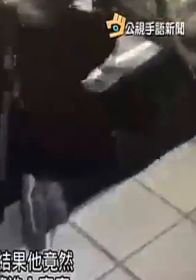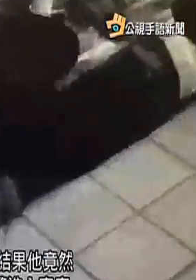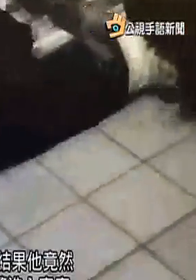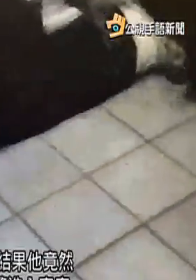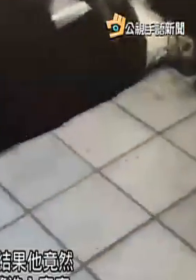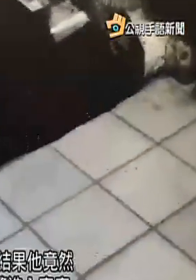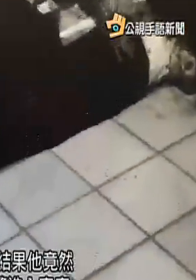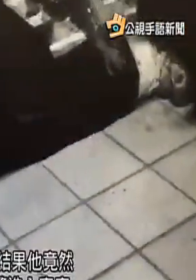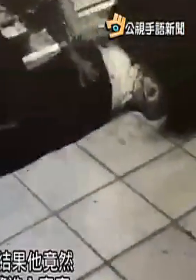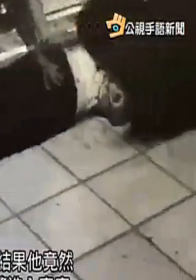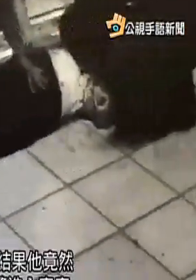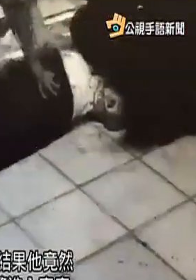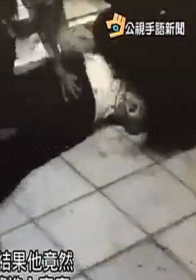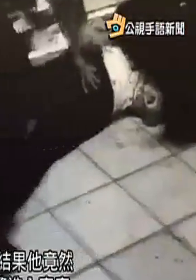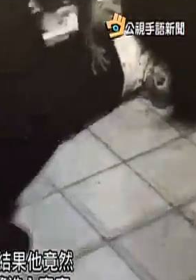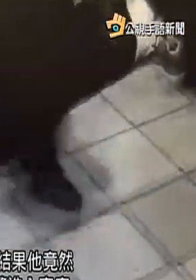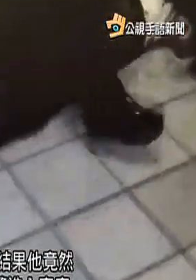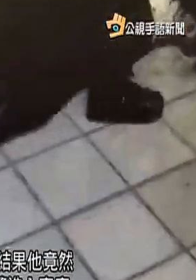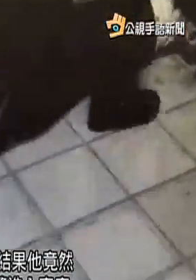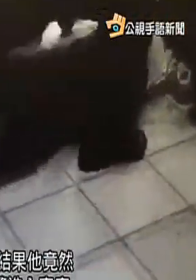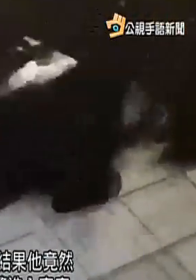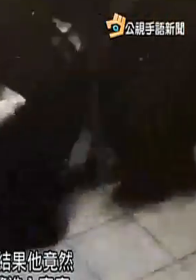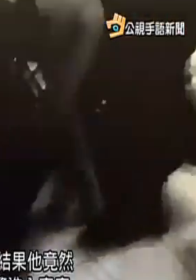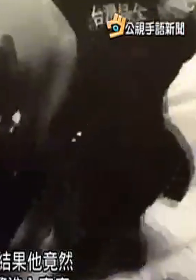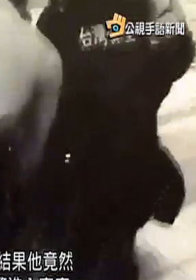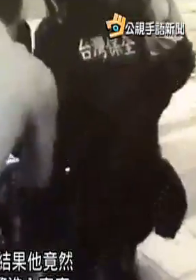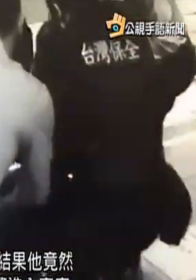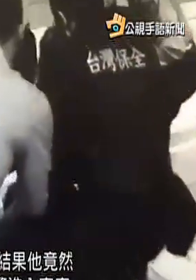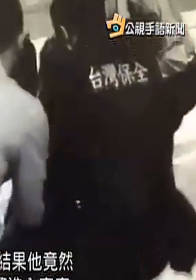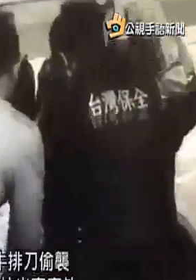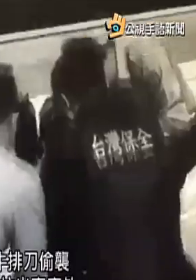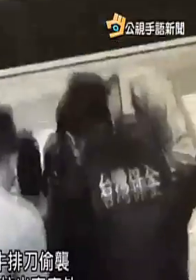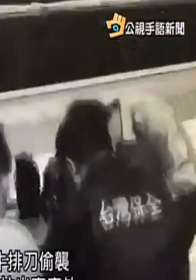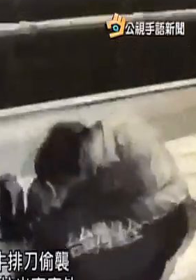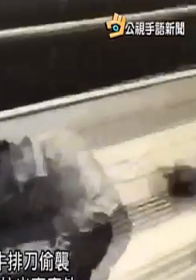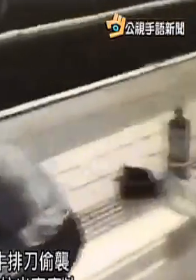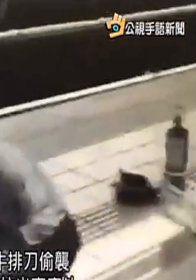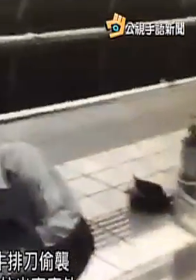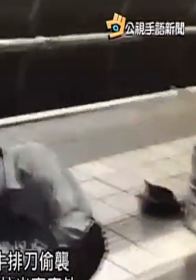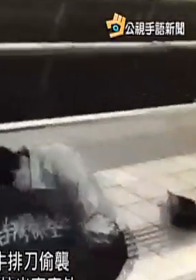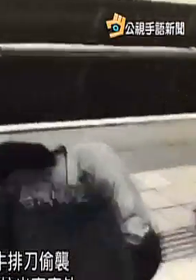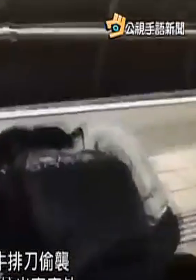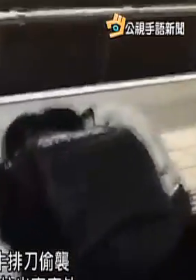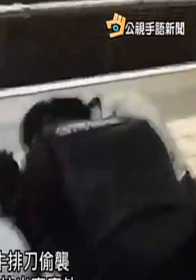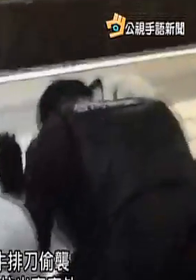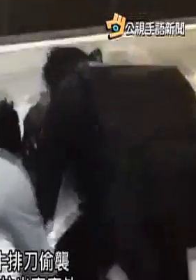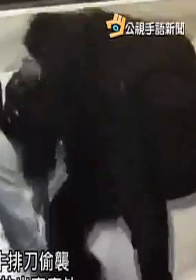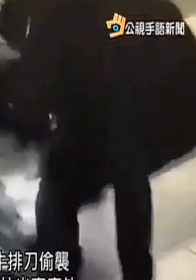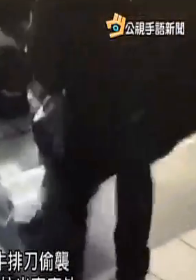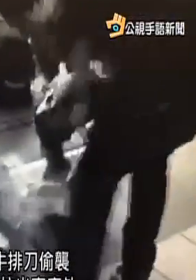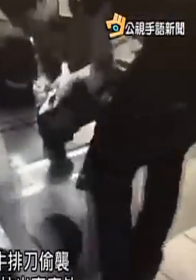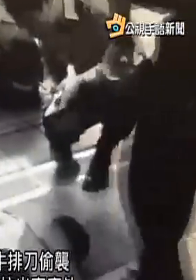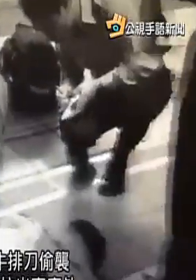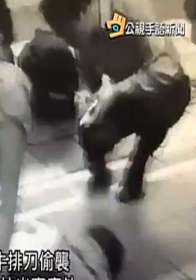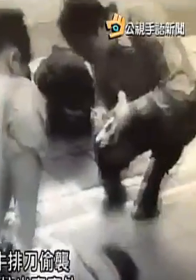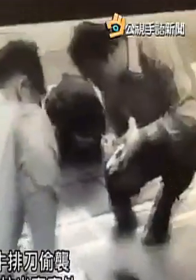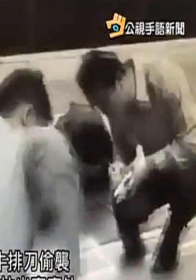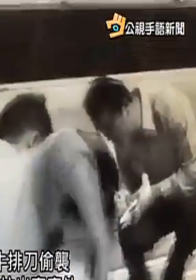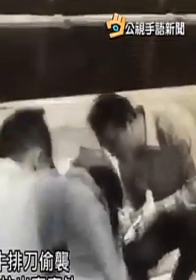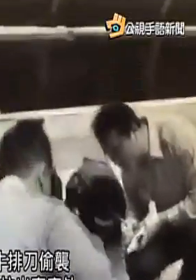言，结果他竟然尾随黄姓民警进入车厢，拿出预藏的牛排刀偷袭，黄姓民警将他拉出车厢外，双